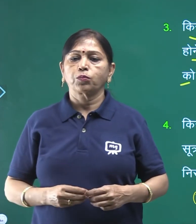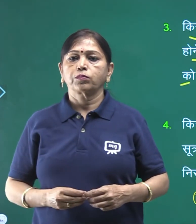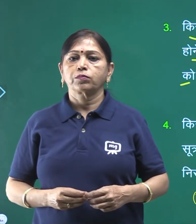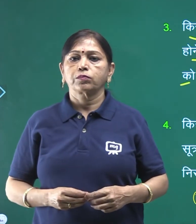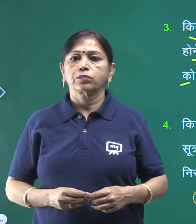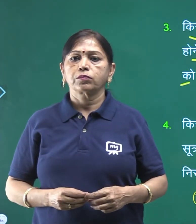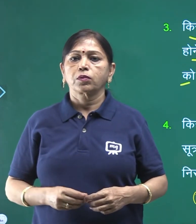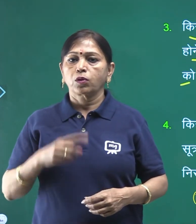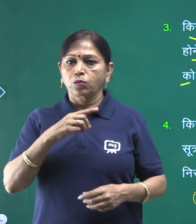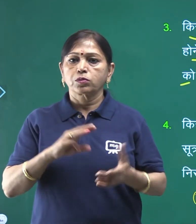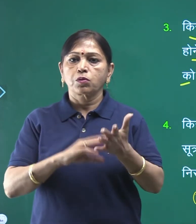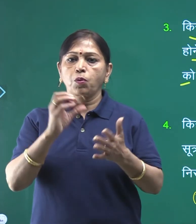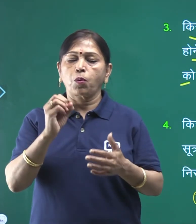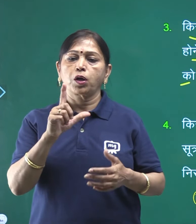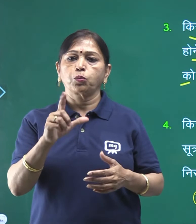उस अणु की